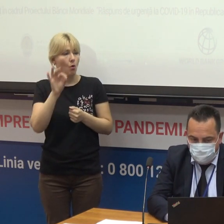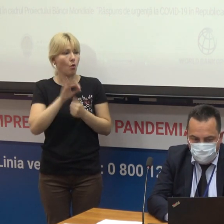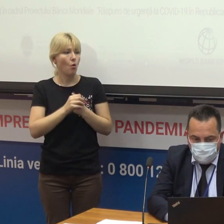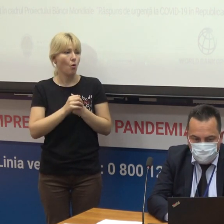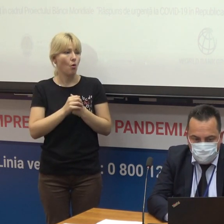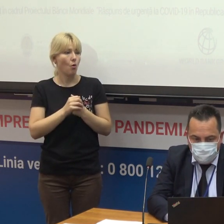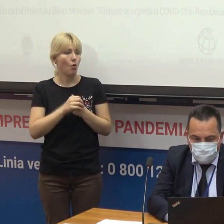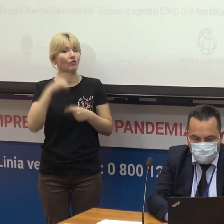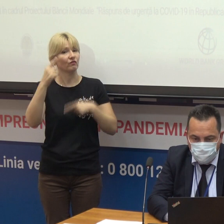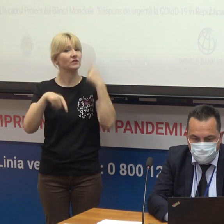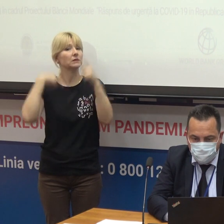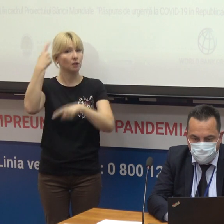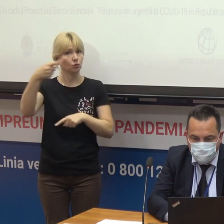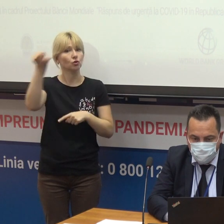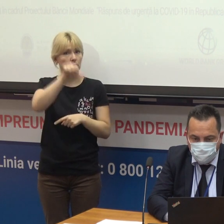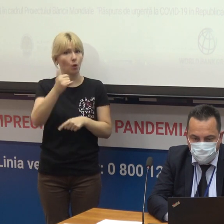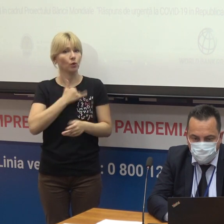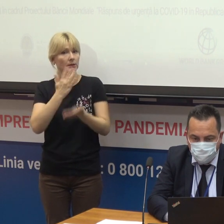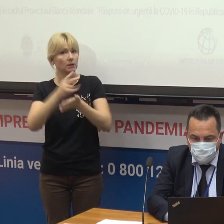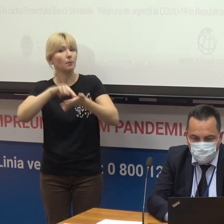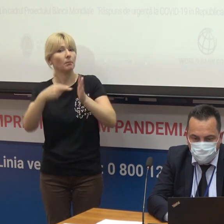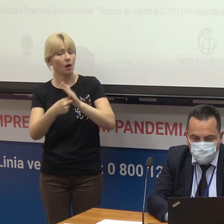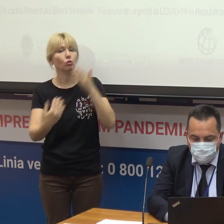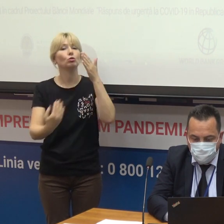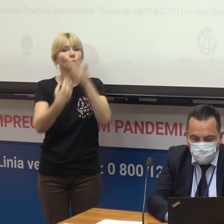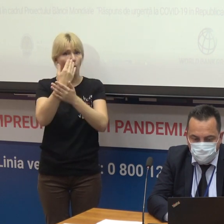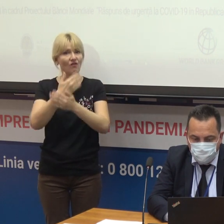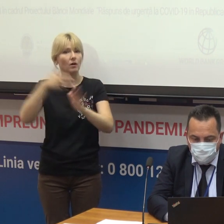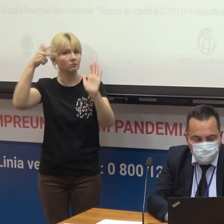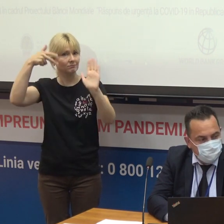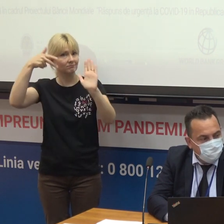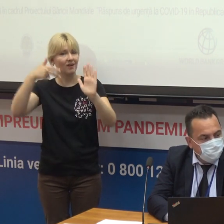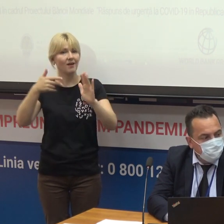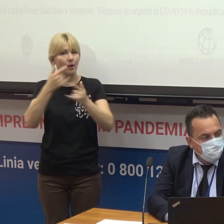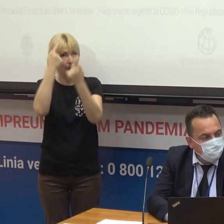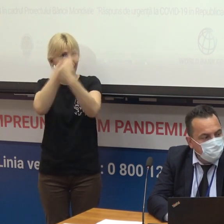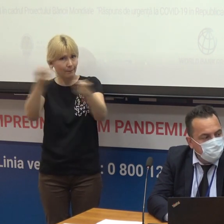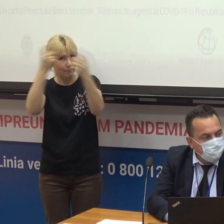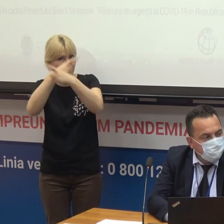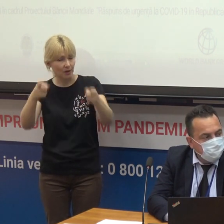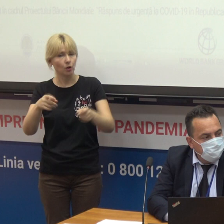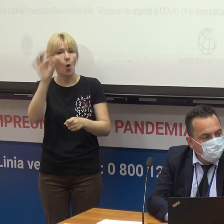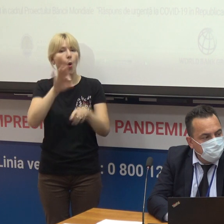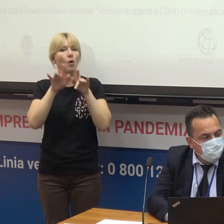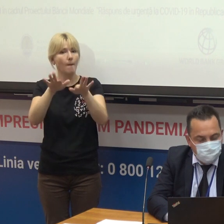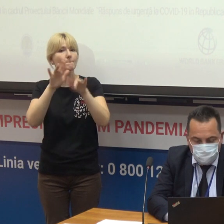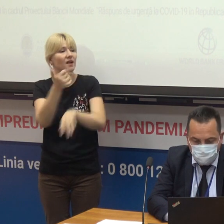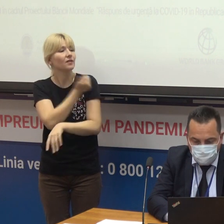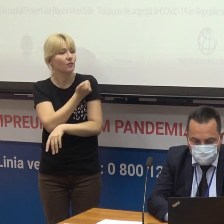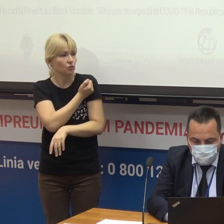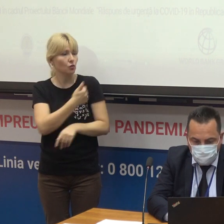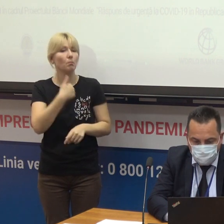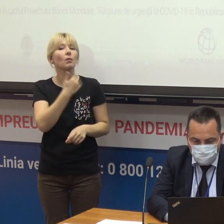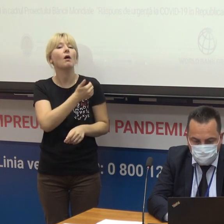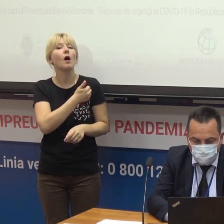pe parcursul următoarei săptămâni planificăm lansarea noilor spoturi video în cadrul campaniei de vaccinare. Astfel venim